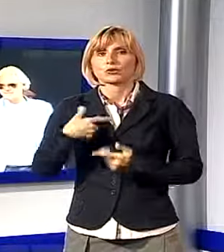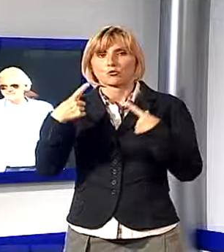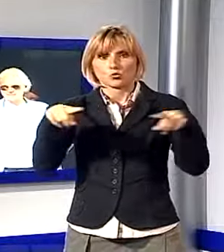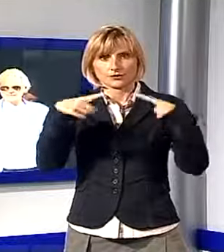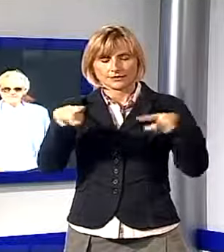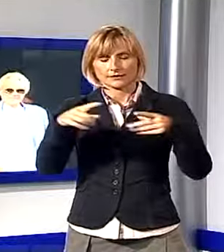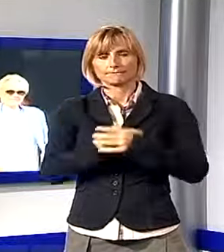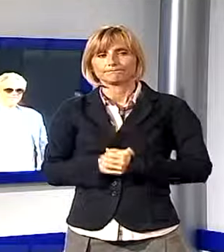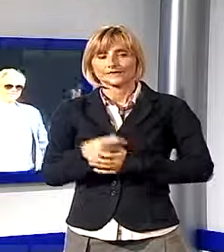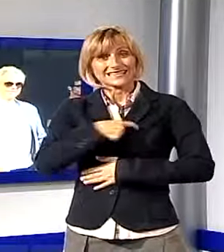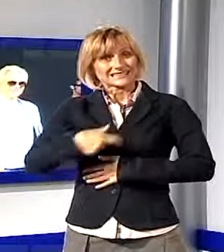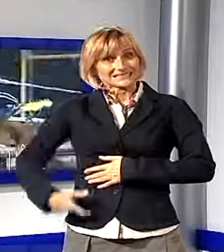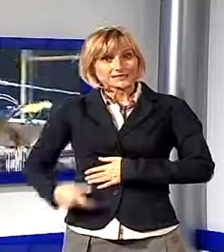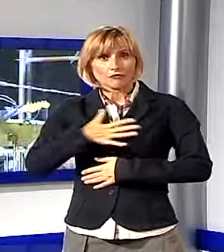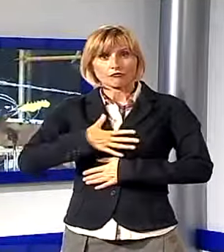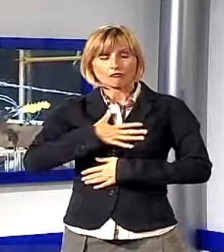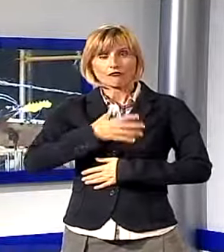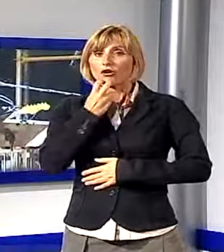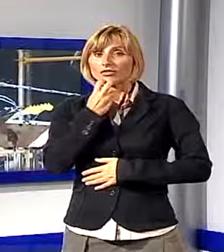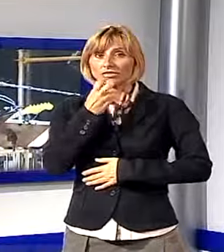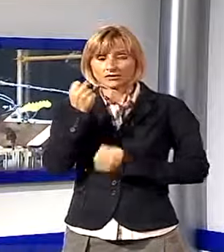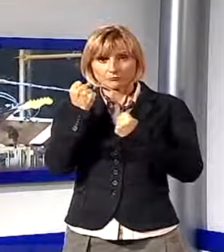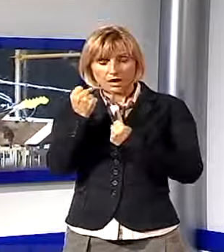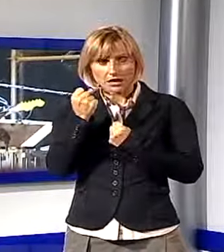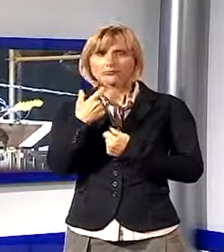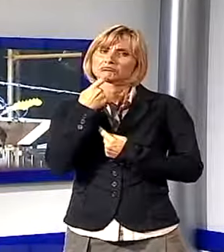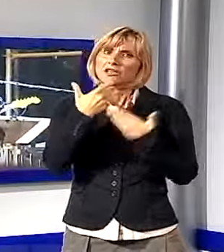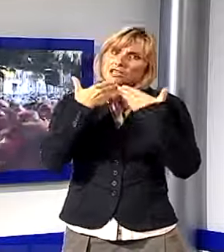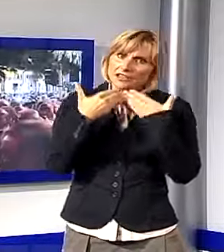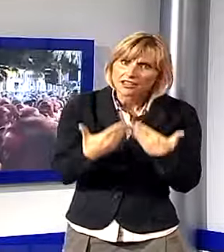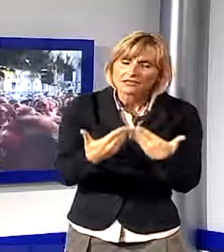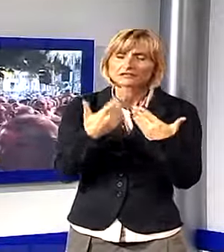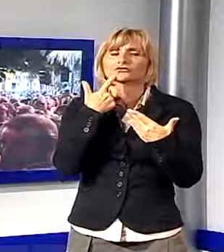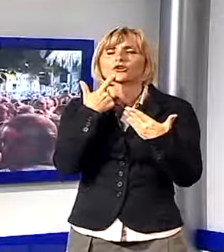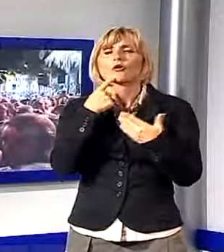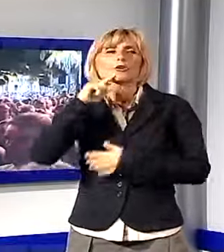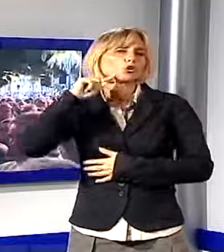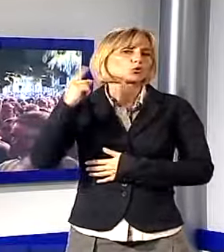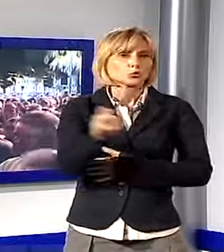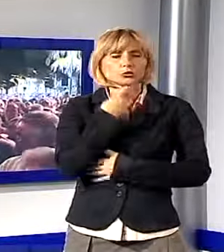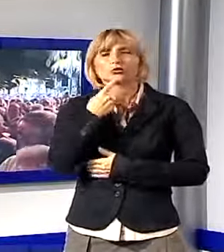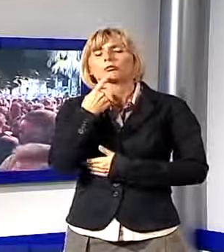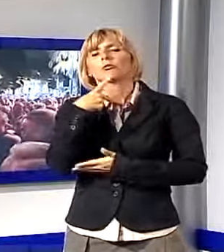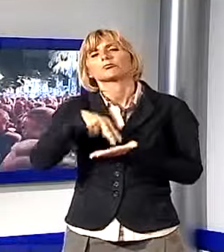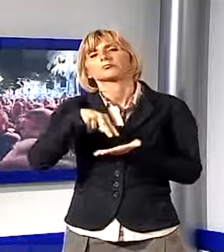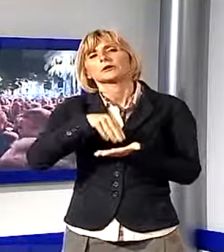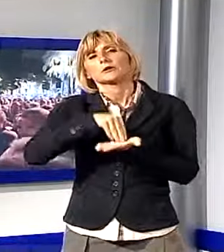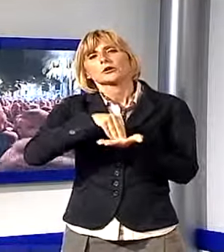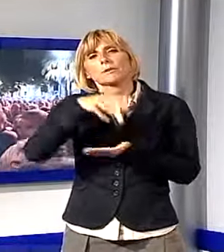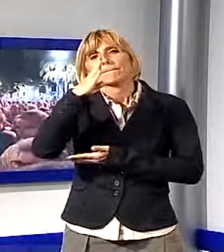Il sindaco di Forte dei Marmi Umberto Buratti ha voluto ringraziare come tutta Forte dei Marmi Andrea Bocelli, confermando che il